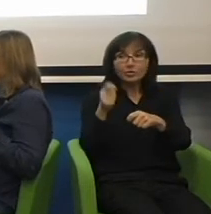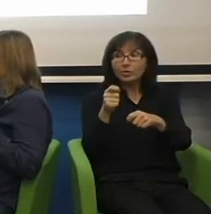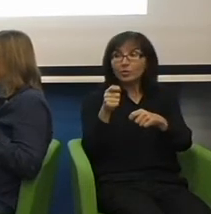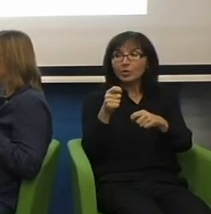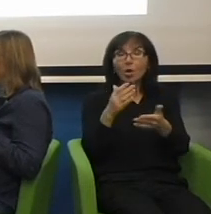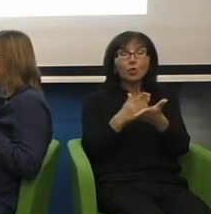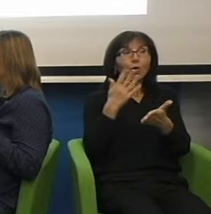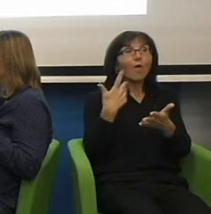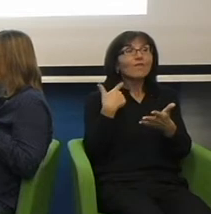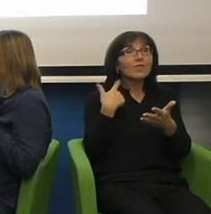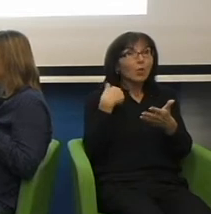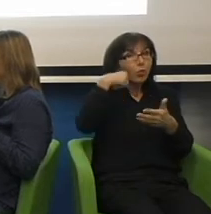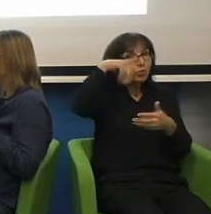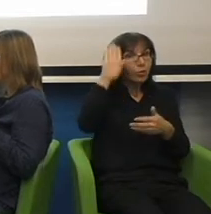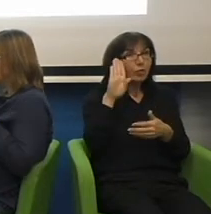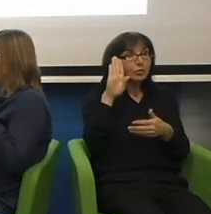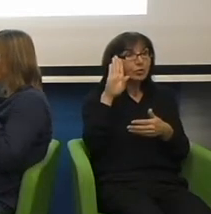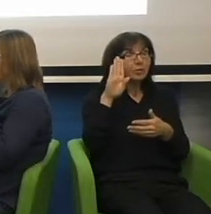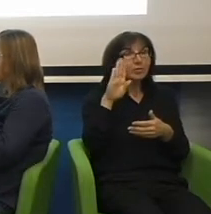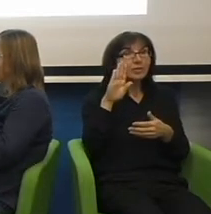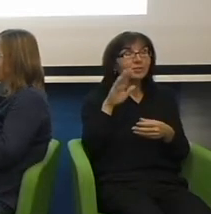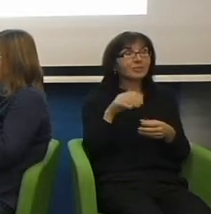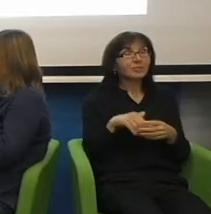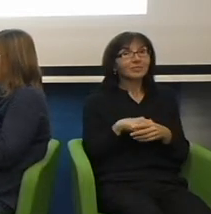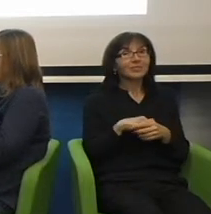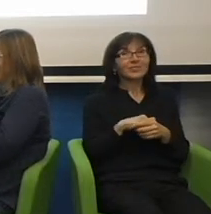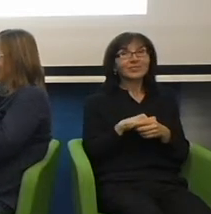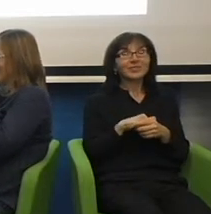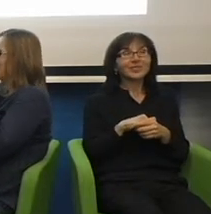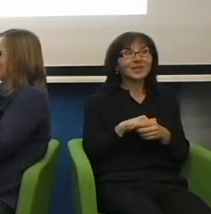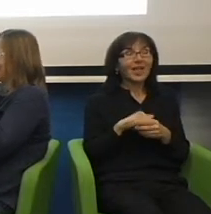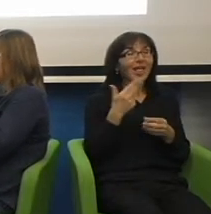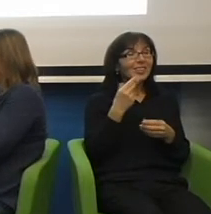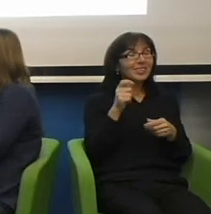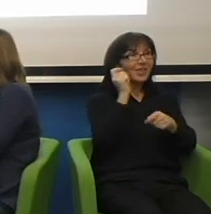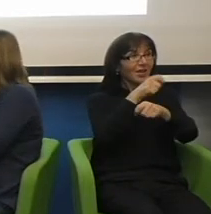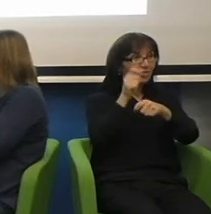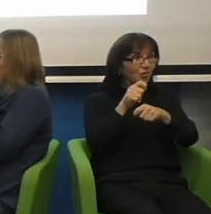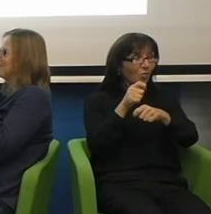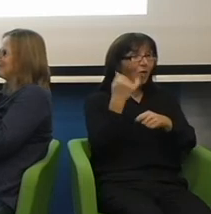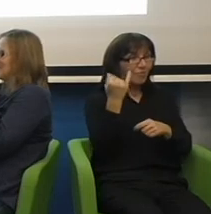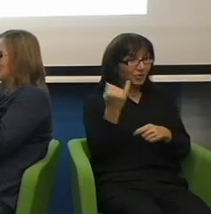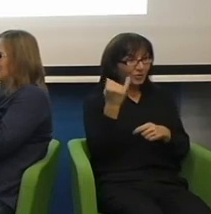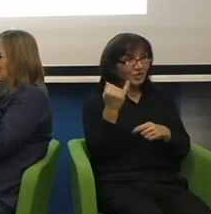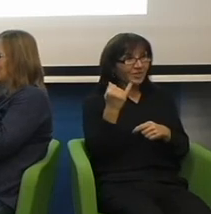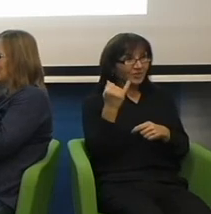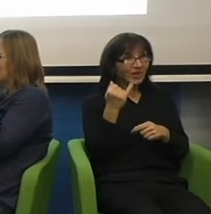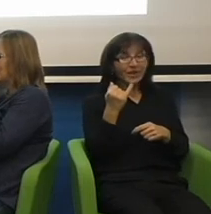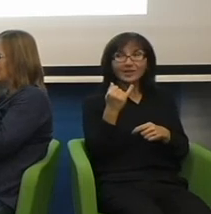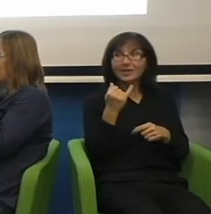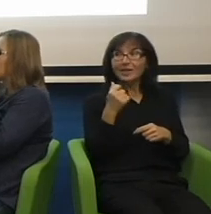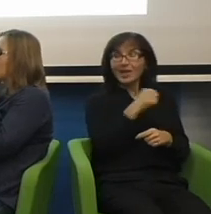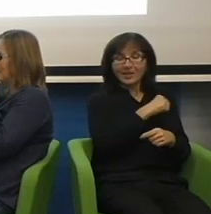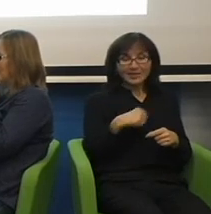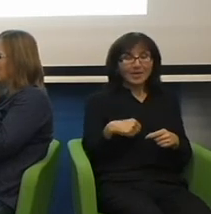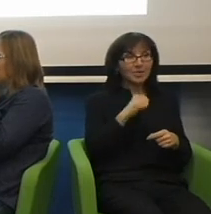tylko w wieku dojrzałym. No właśnie to chciałem powiedzieć, że nie chrzczą w dzieciństwie. Nie są chrzczeni, tylko sami